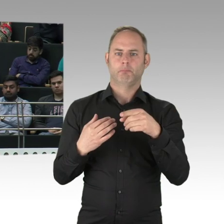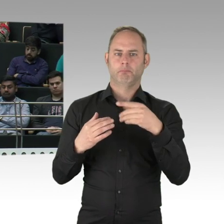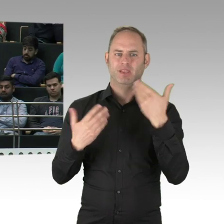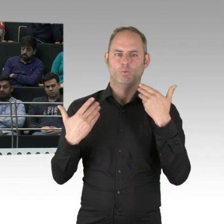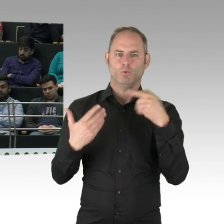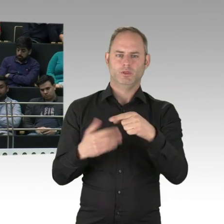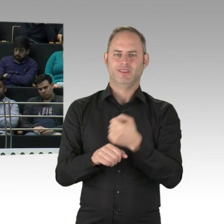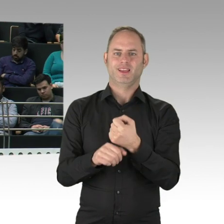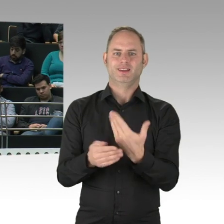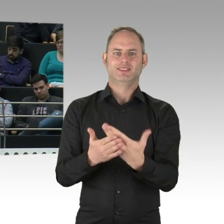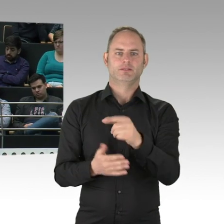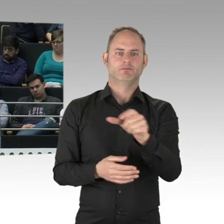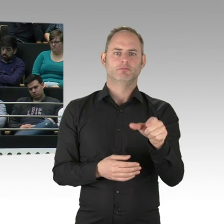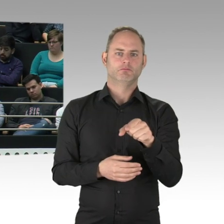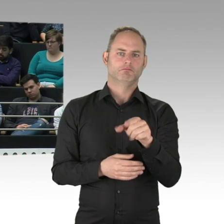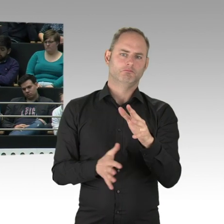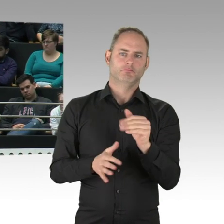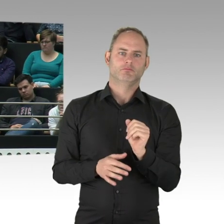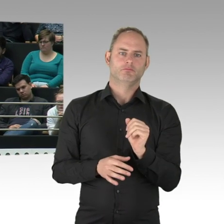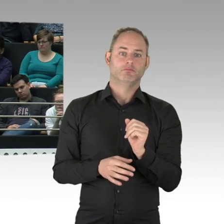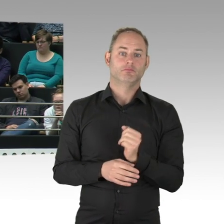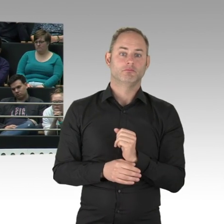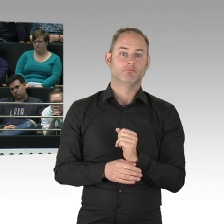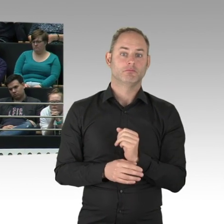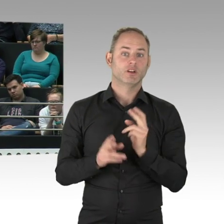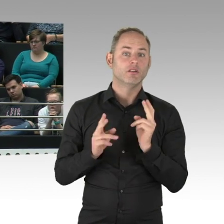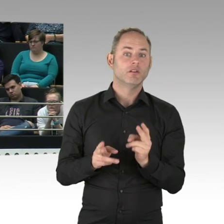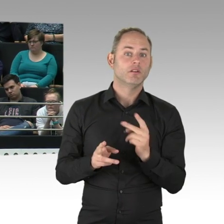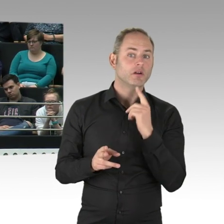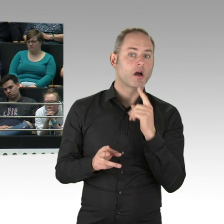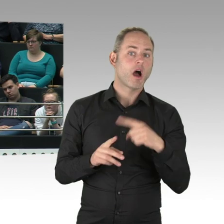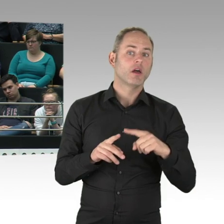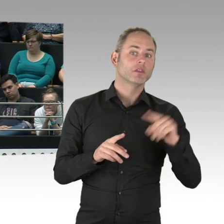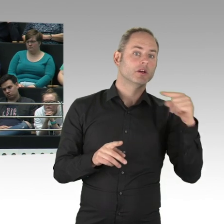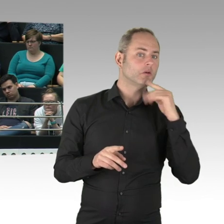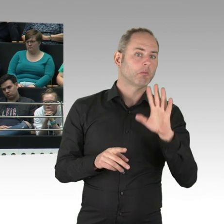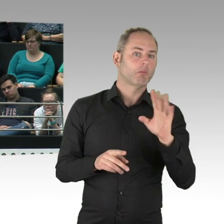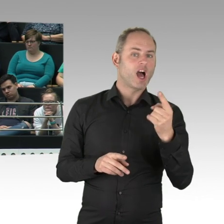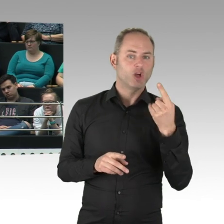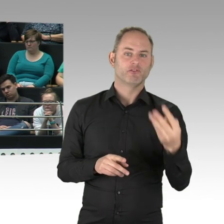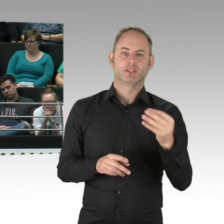alle Richtungen, aber natürlich ist dazu auch mehr Personal bei der Berliner Polizei und der Staatsanwaltschaft erforderlich.